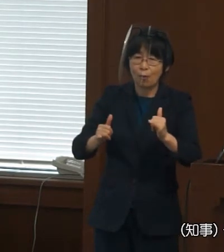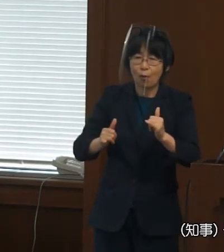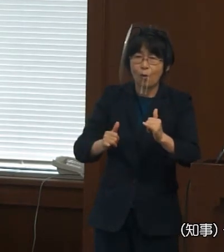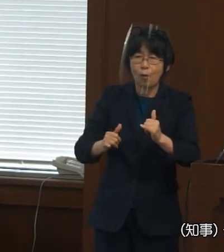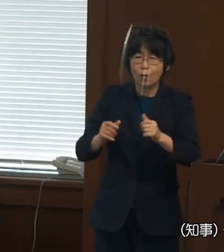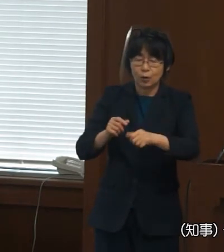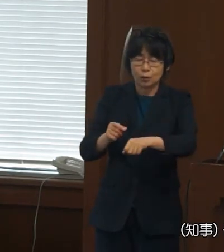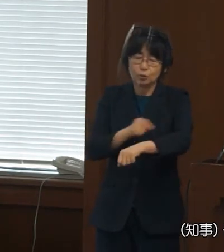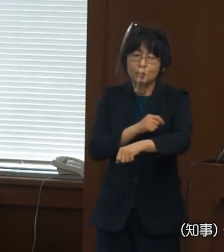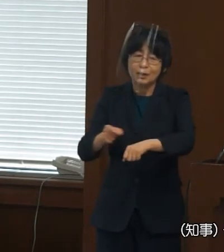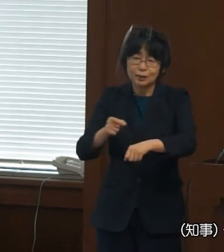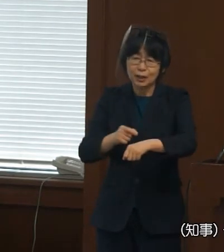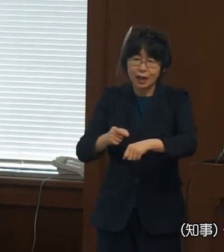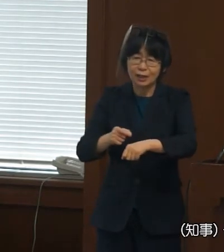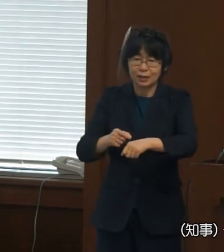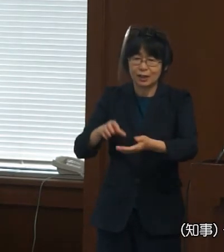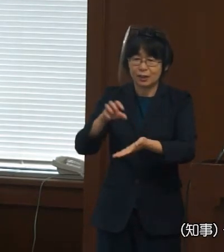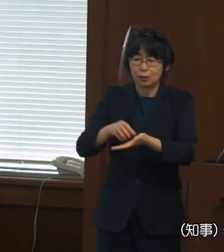そうですね、